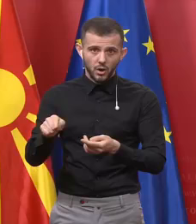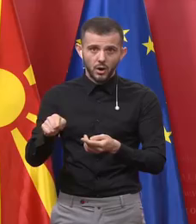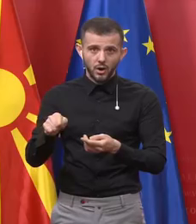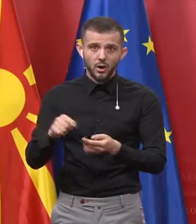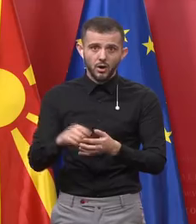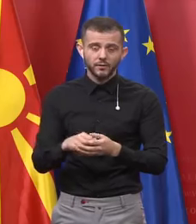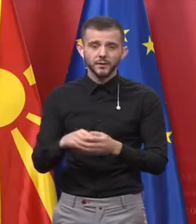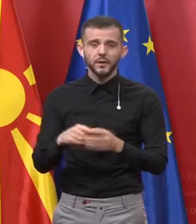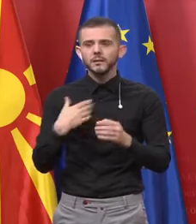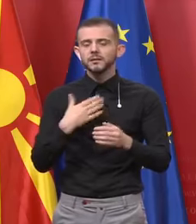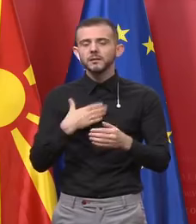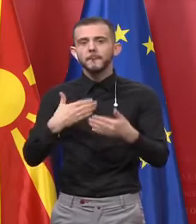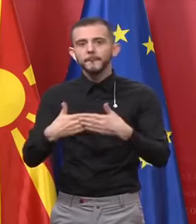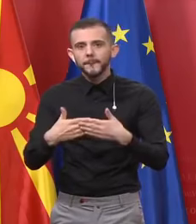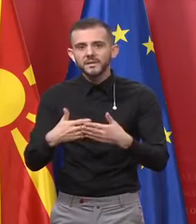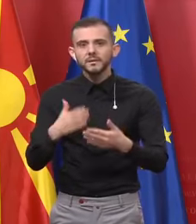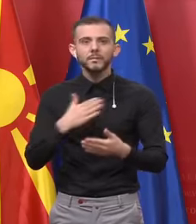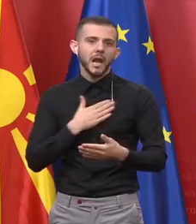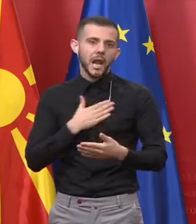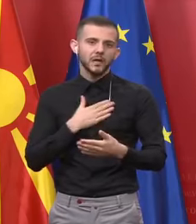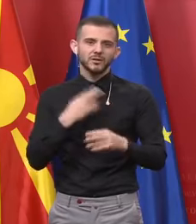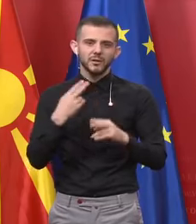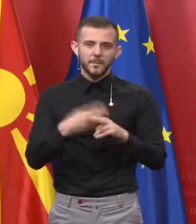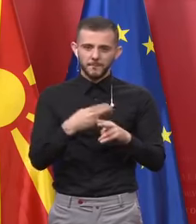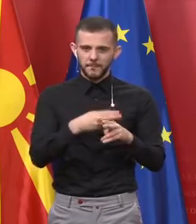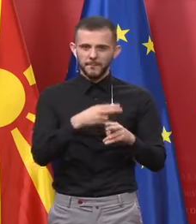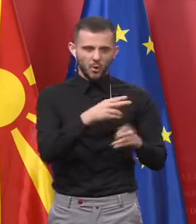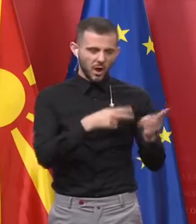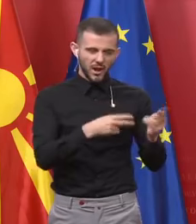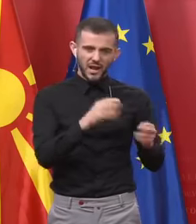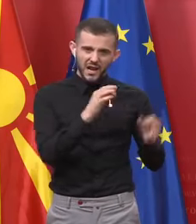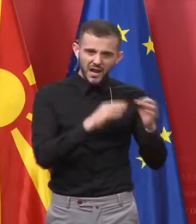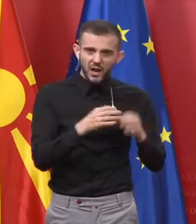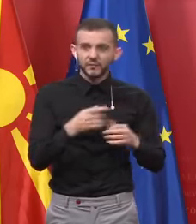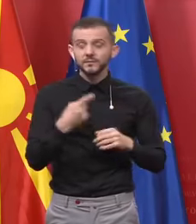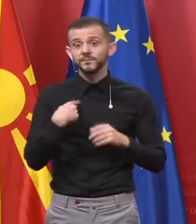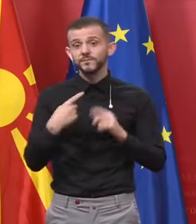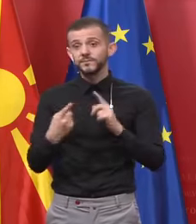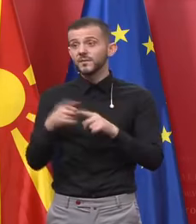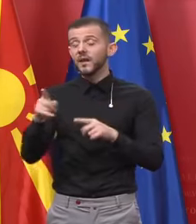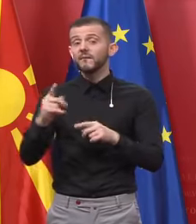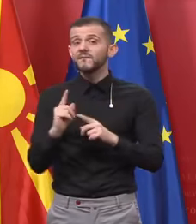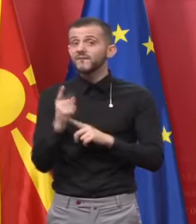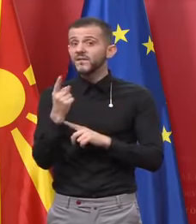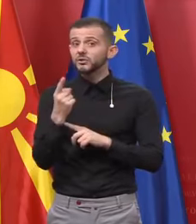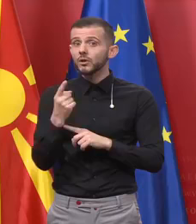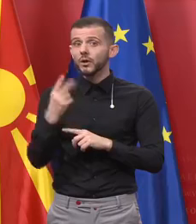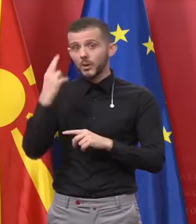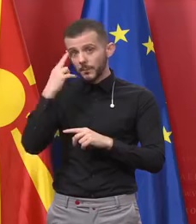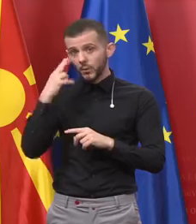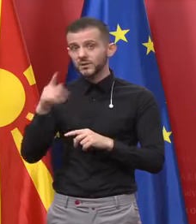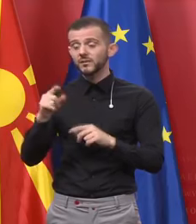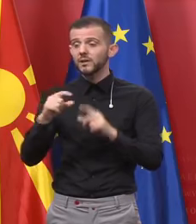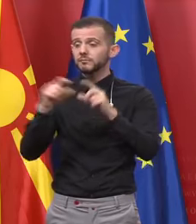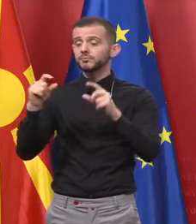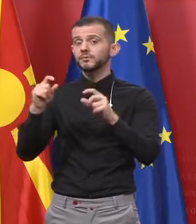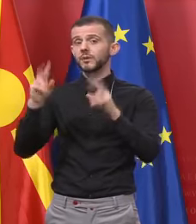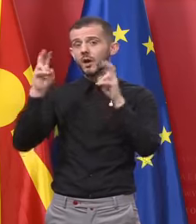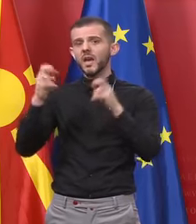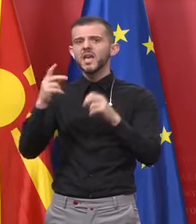кон нашите пациенти, се со исклучително висок импакт фактор и со сериозни референци кои што